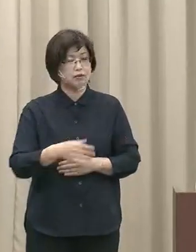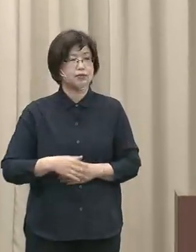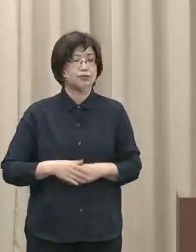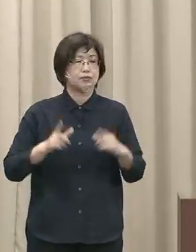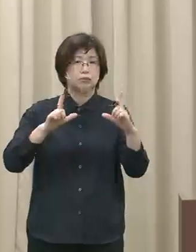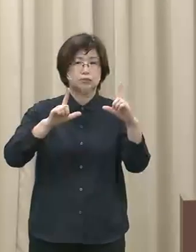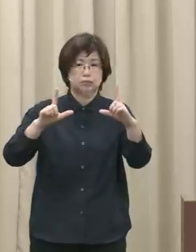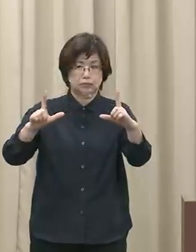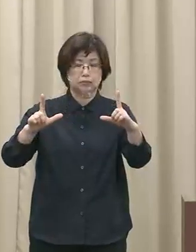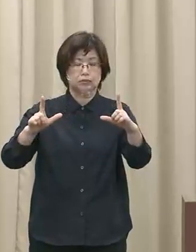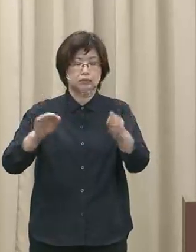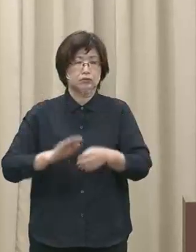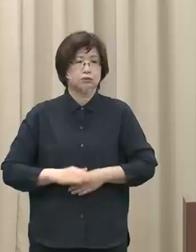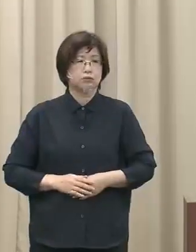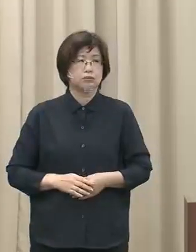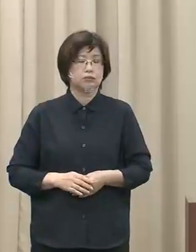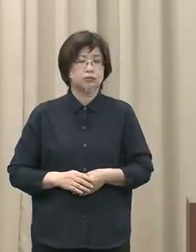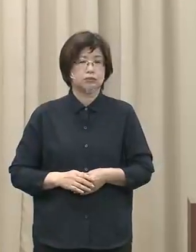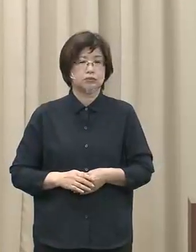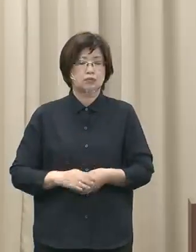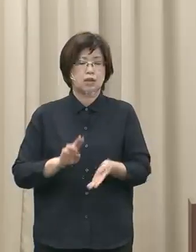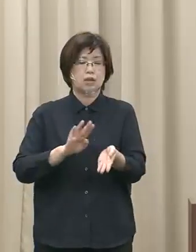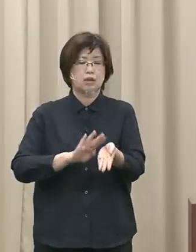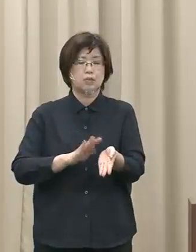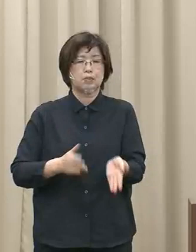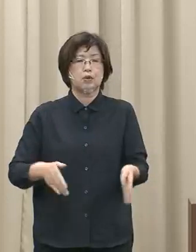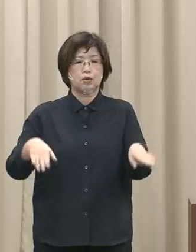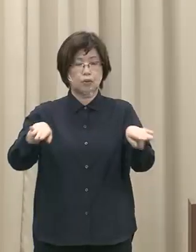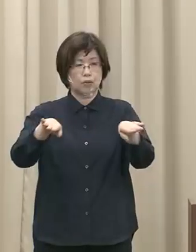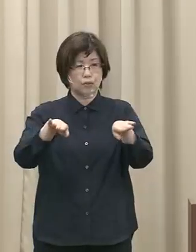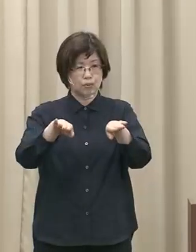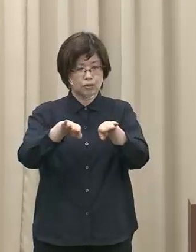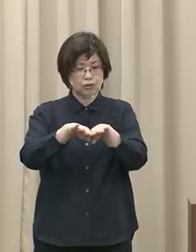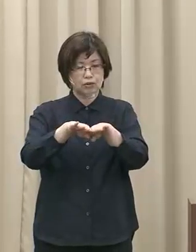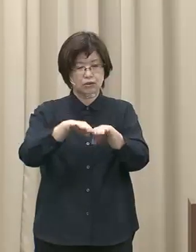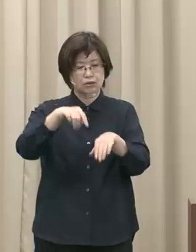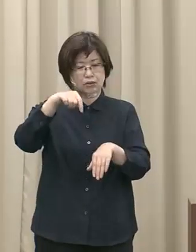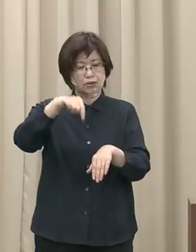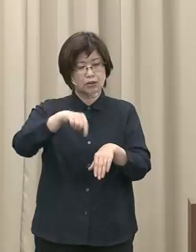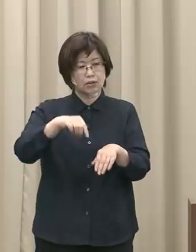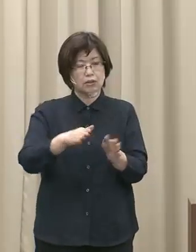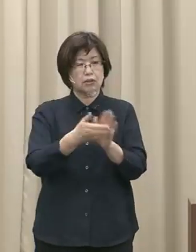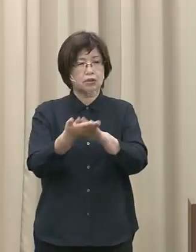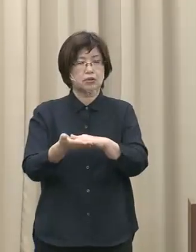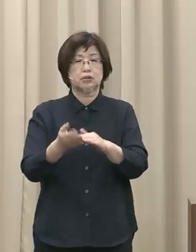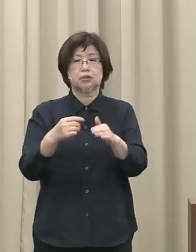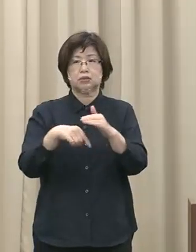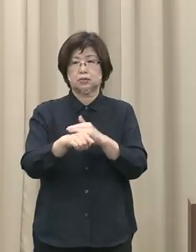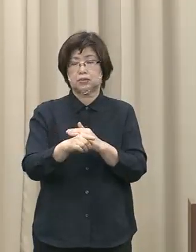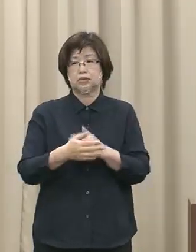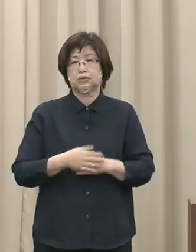医療機関に入院された方が亡くなられたと、そういうことでございます。